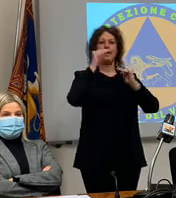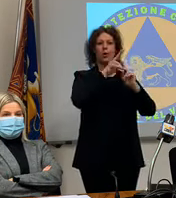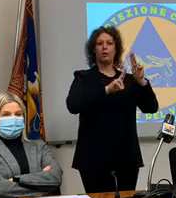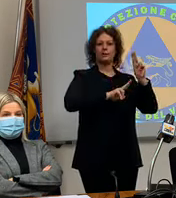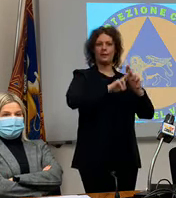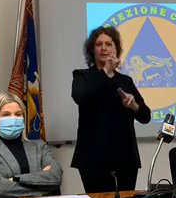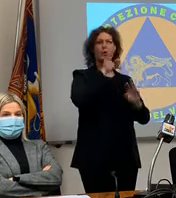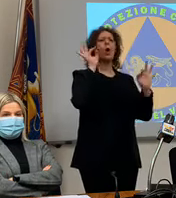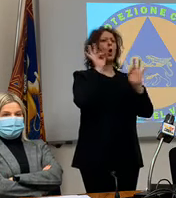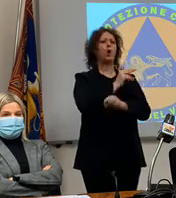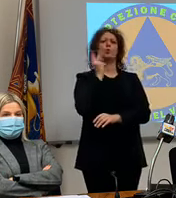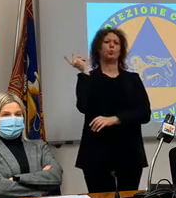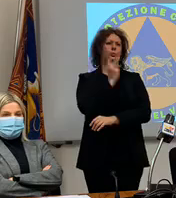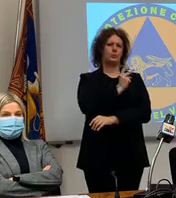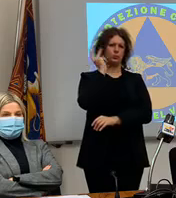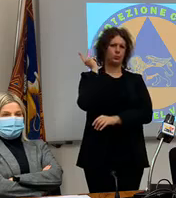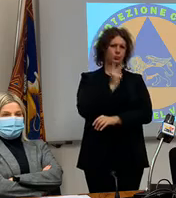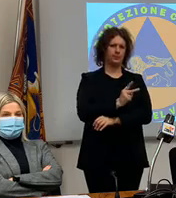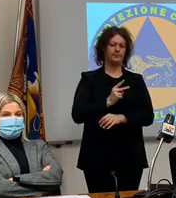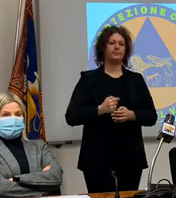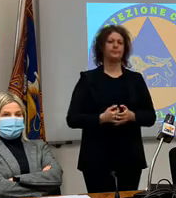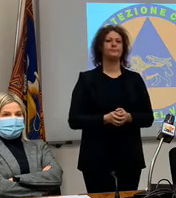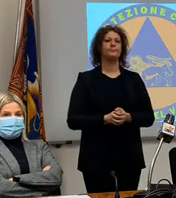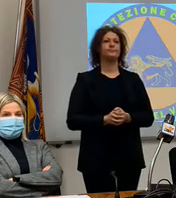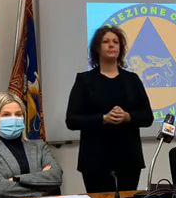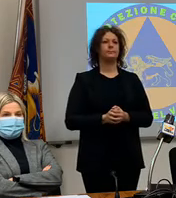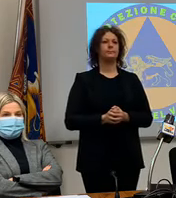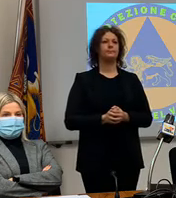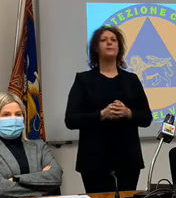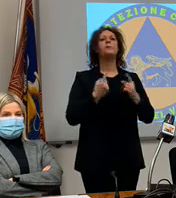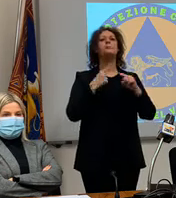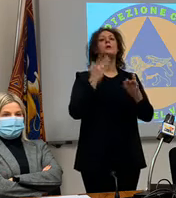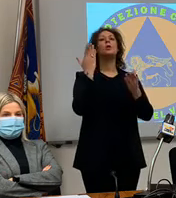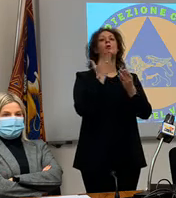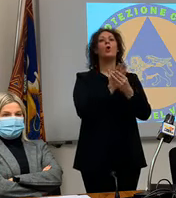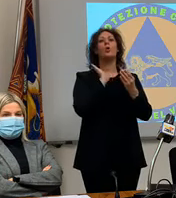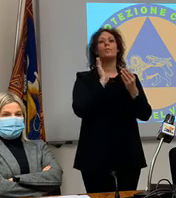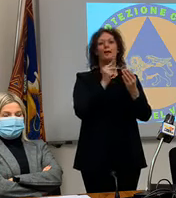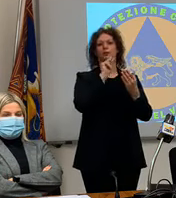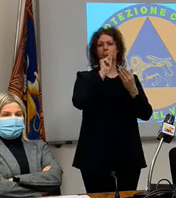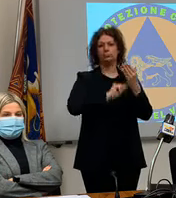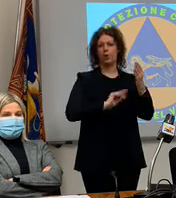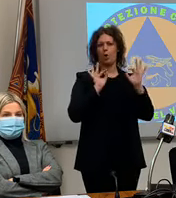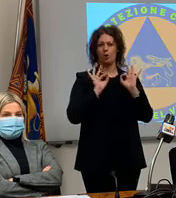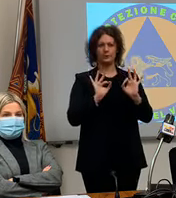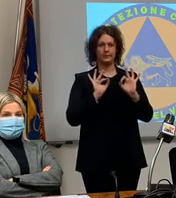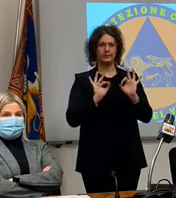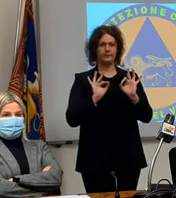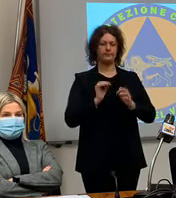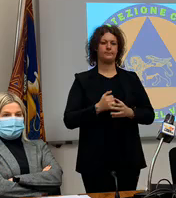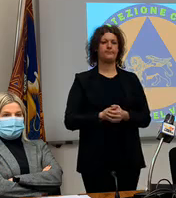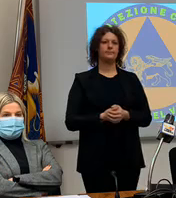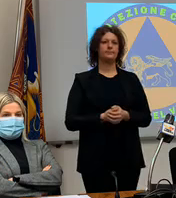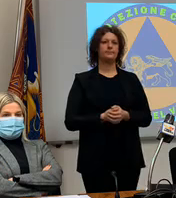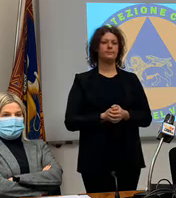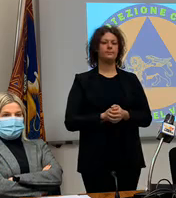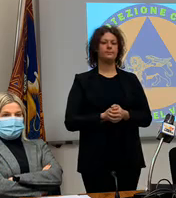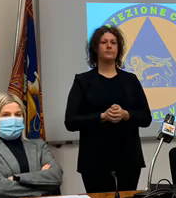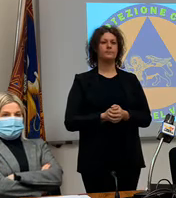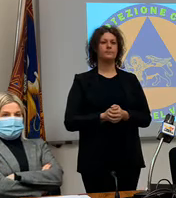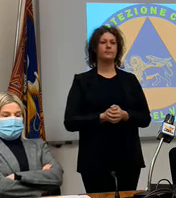entrambi Ok così è il documento è stato pensato il documento che